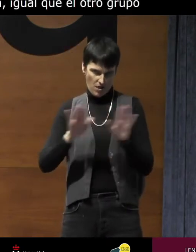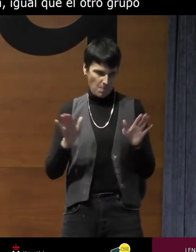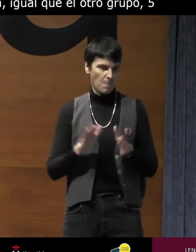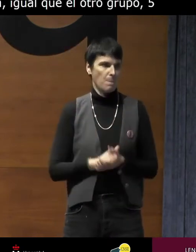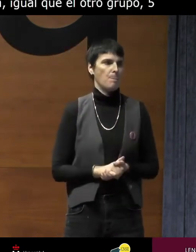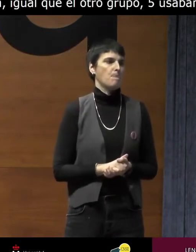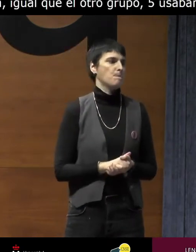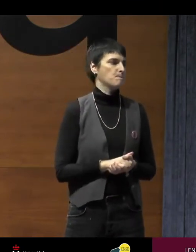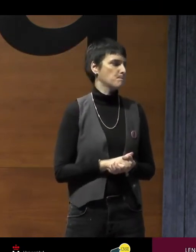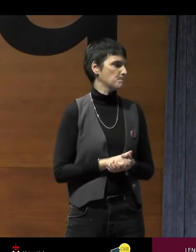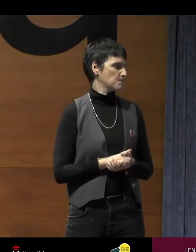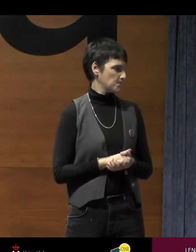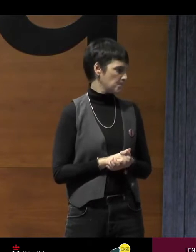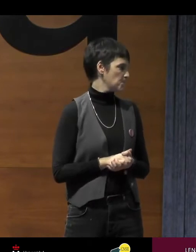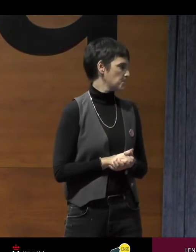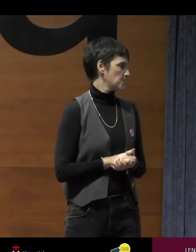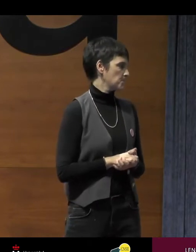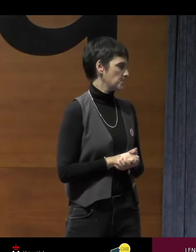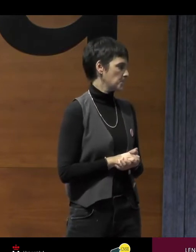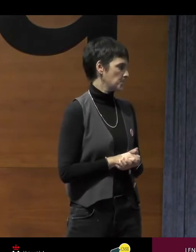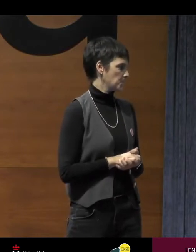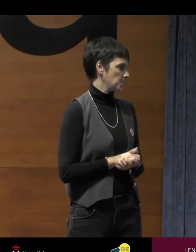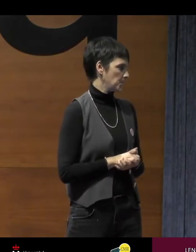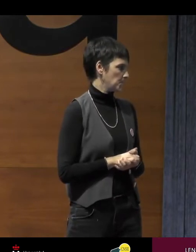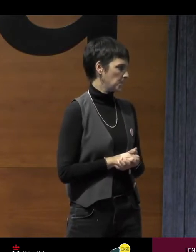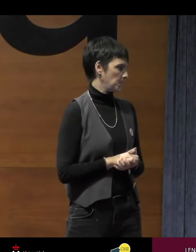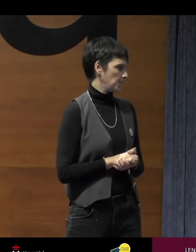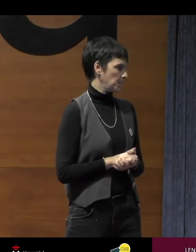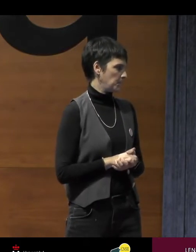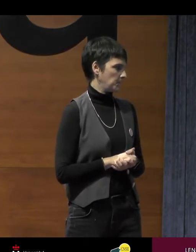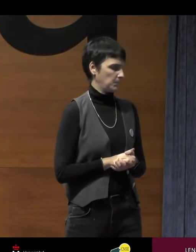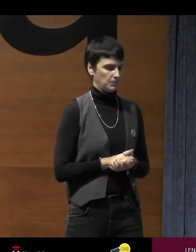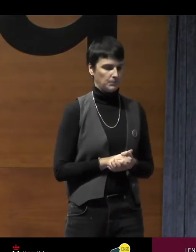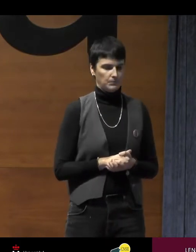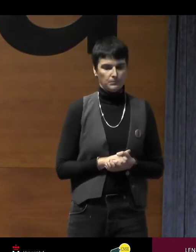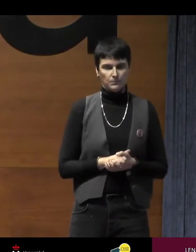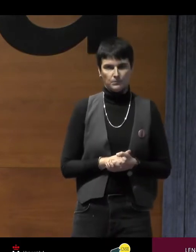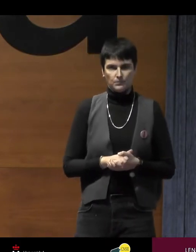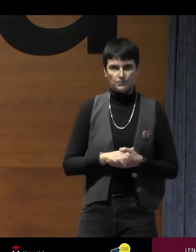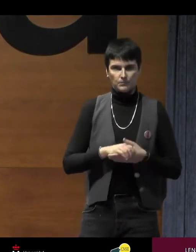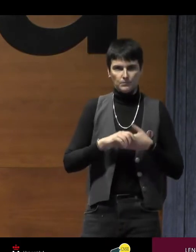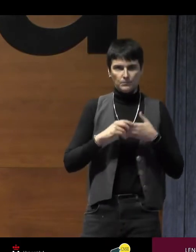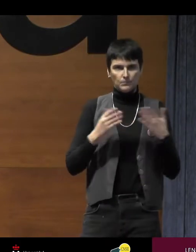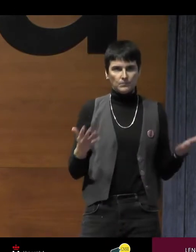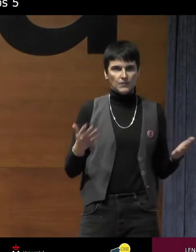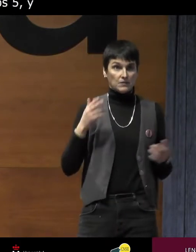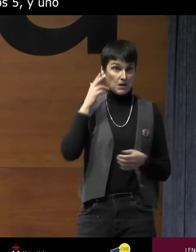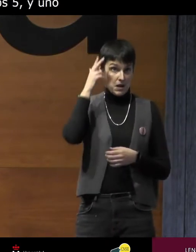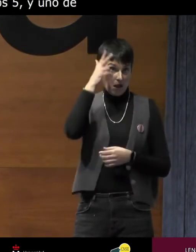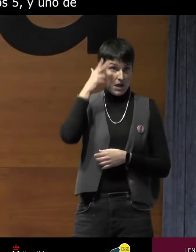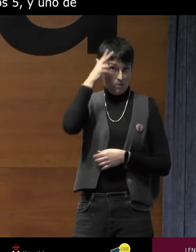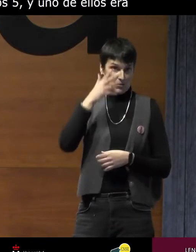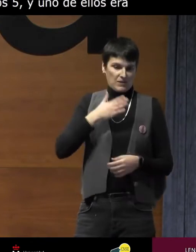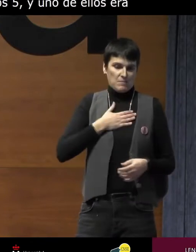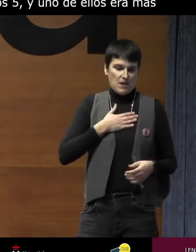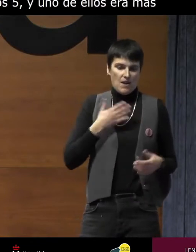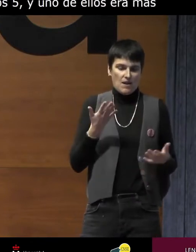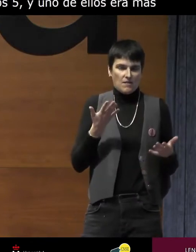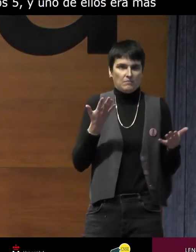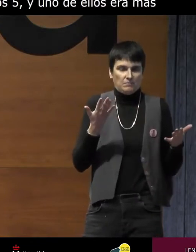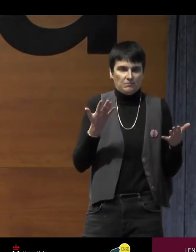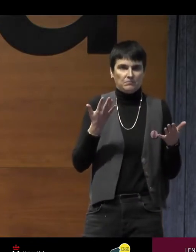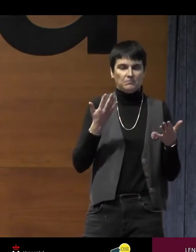5. Y uno de ellos era más oralizado. Por tanto, los 2 grupos eran totalmente iguales y tenían las